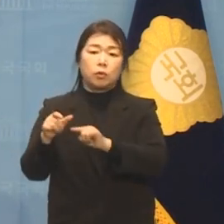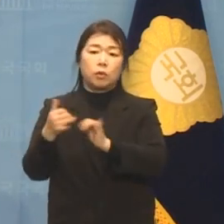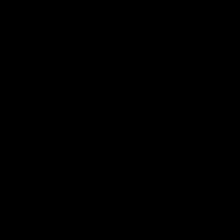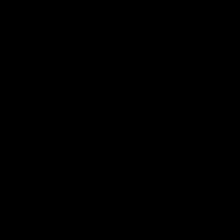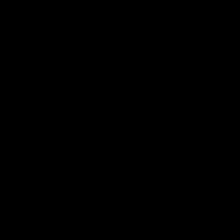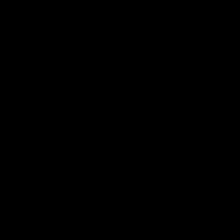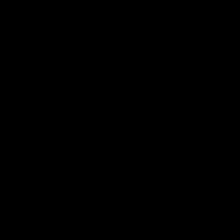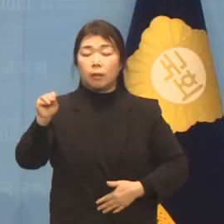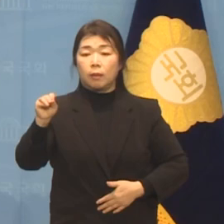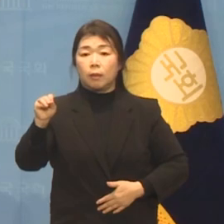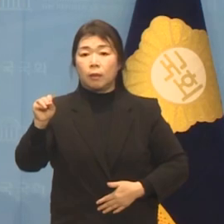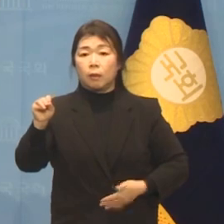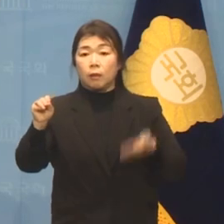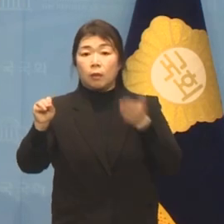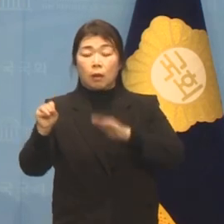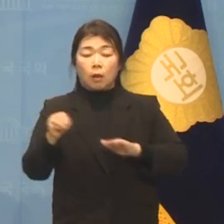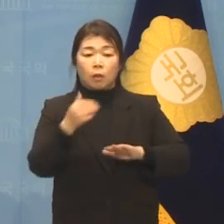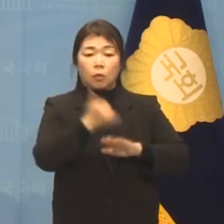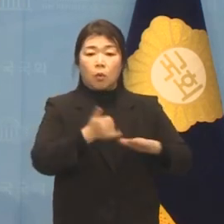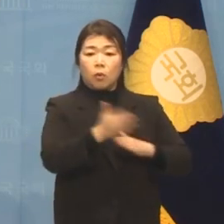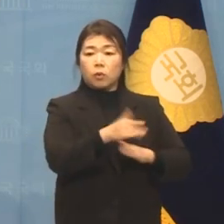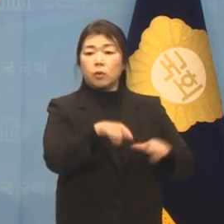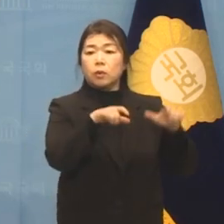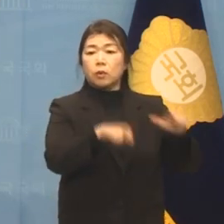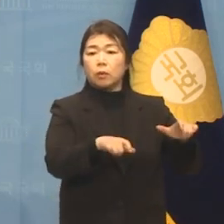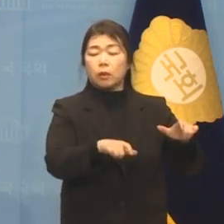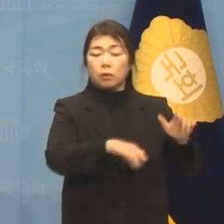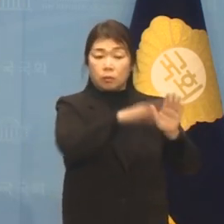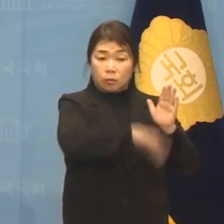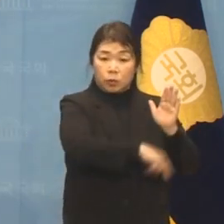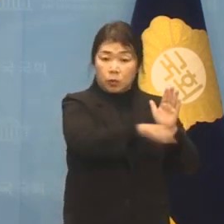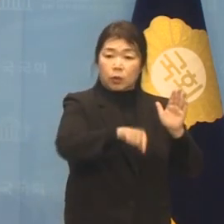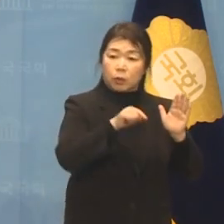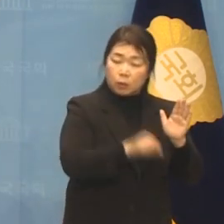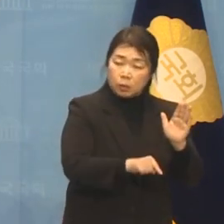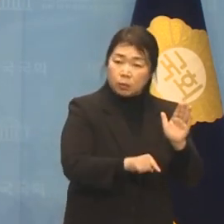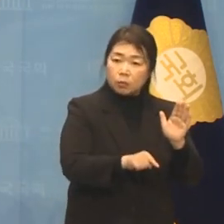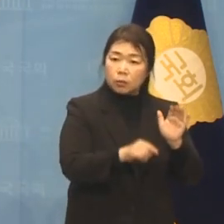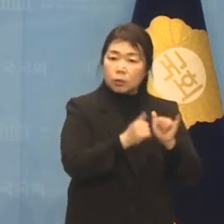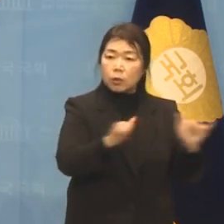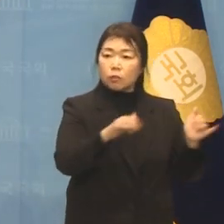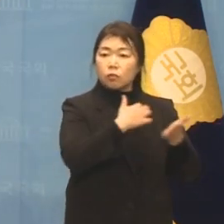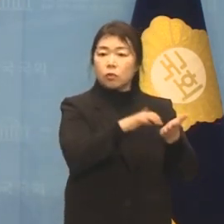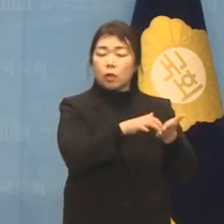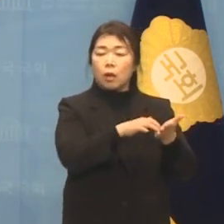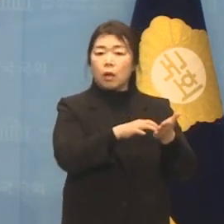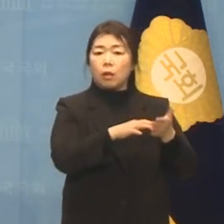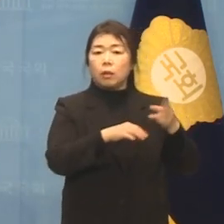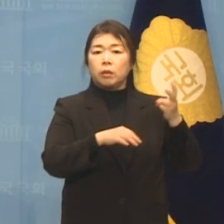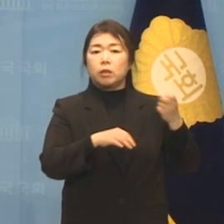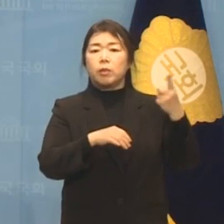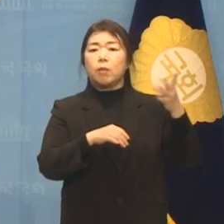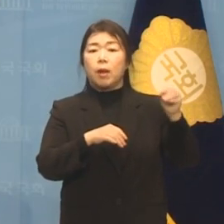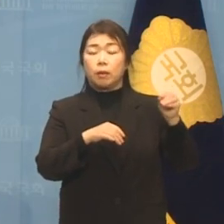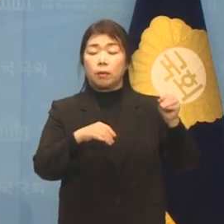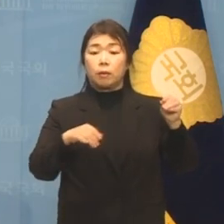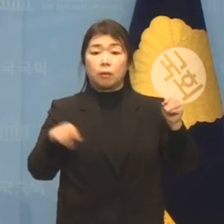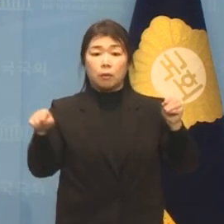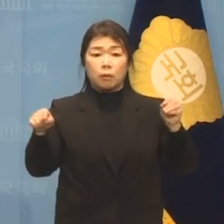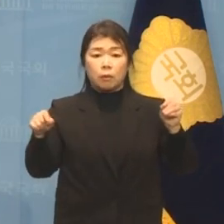인구가 농어촌 지역인 중서부권의 인구는 21만